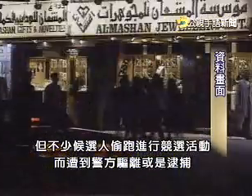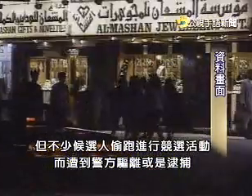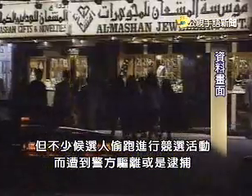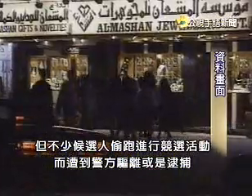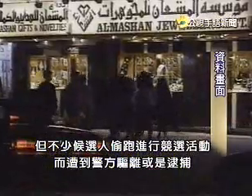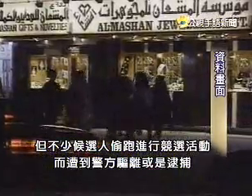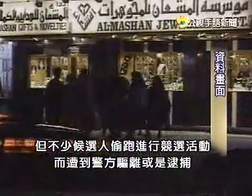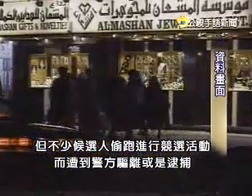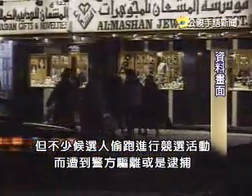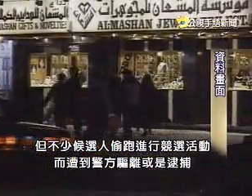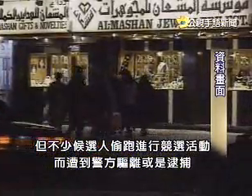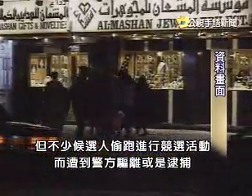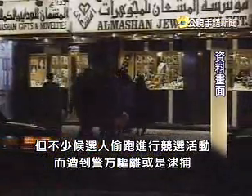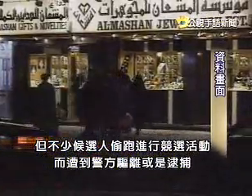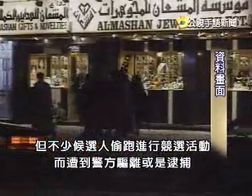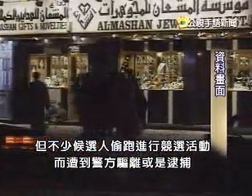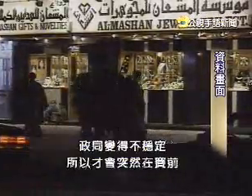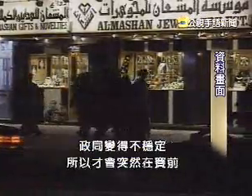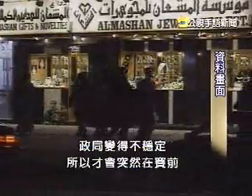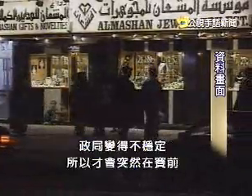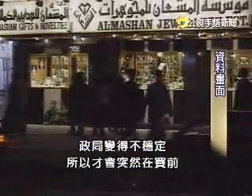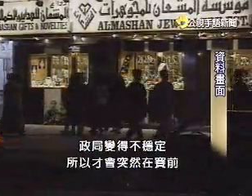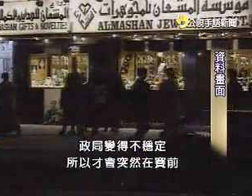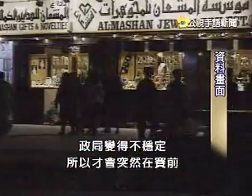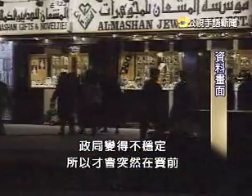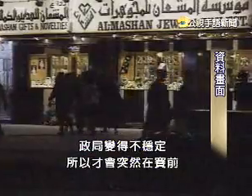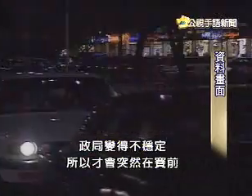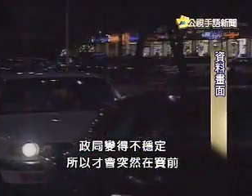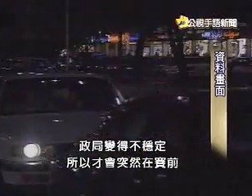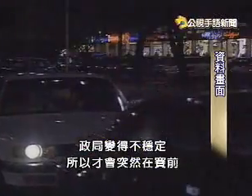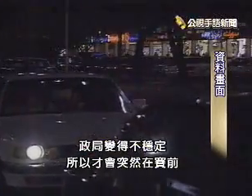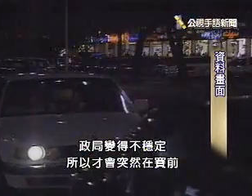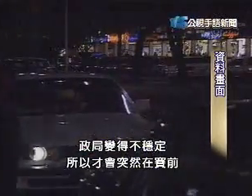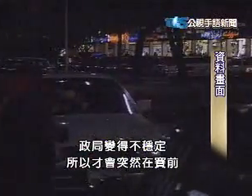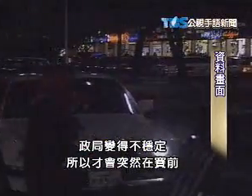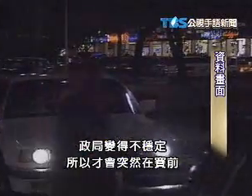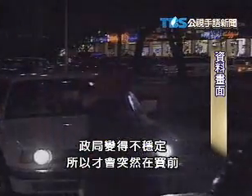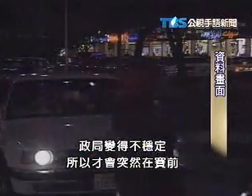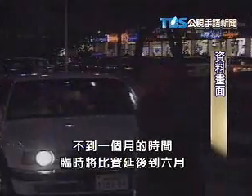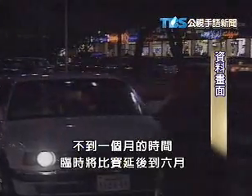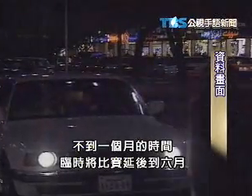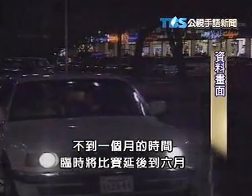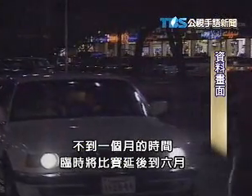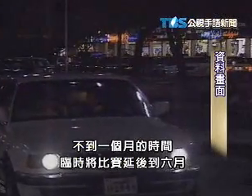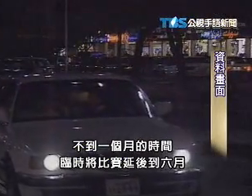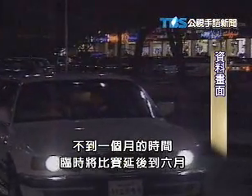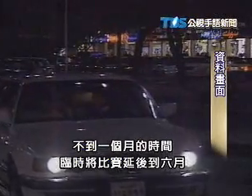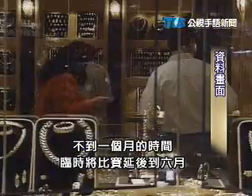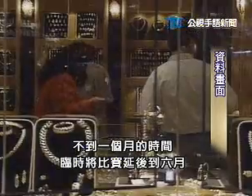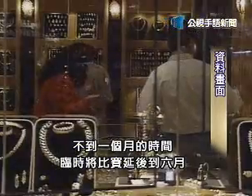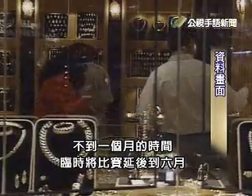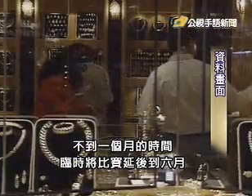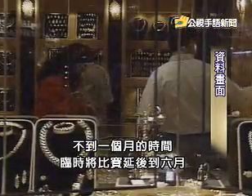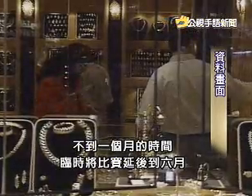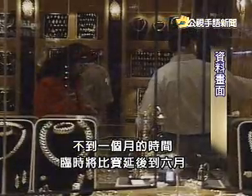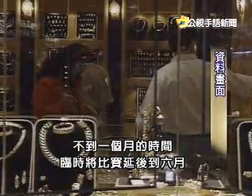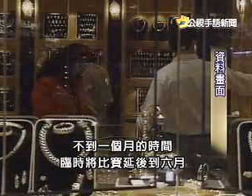遭到警方驱离或是逮捕，政局变得不稳定，所以才会突然在赛前不到一个月的时间临时将比赛延到